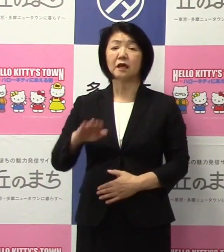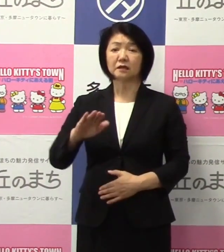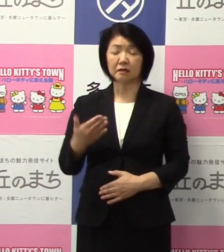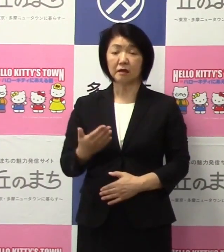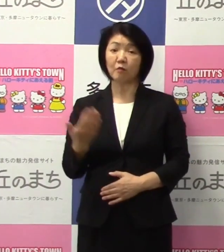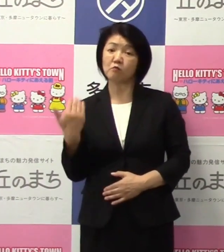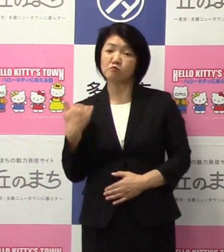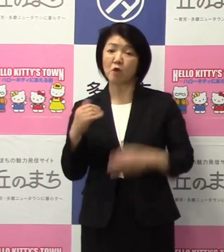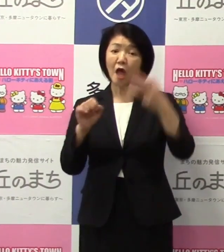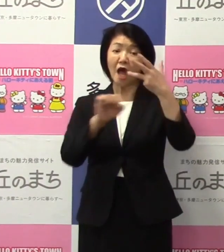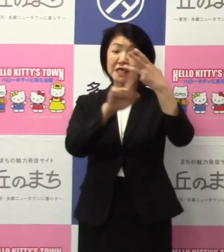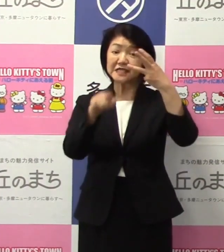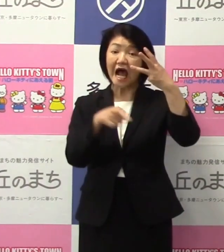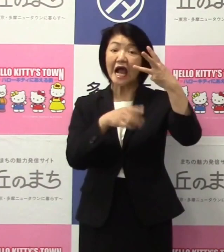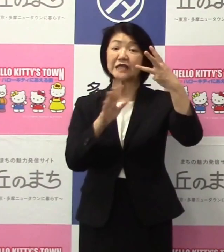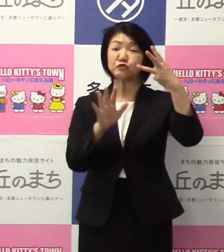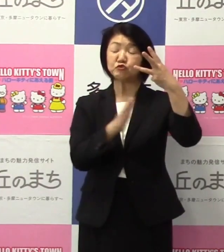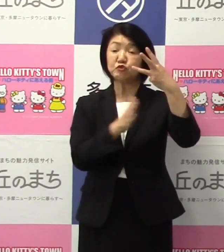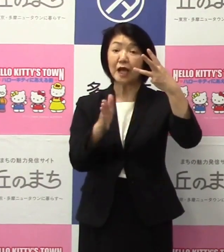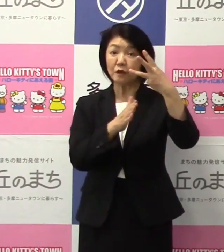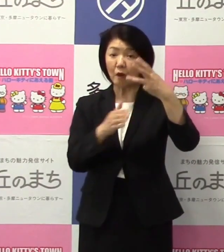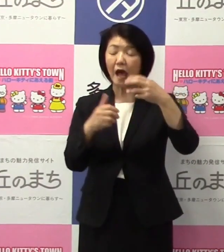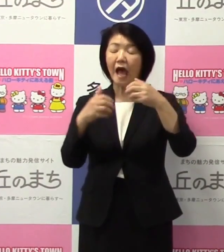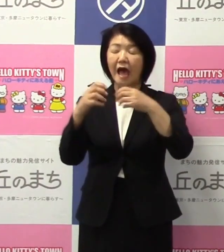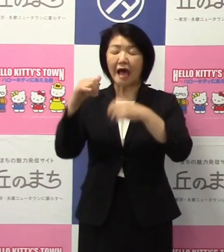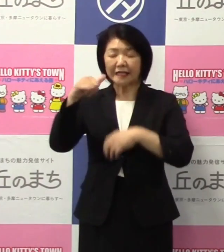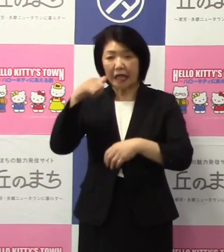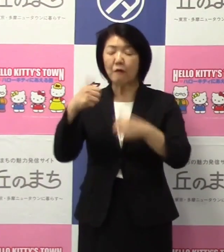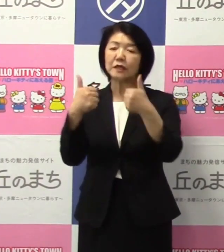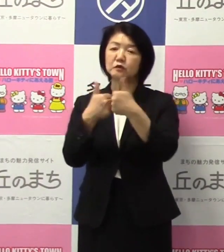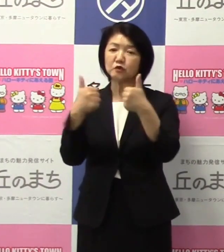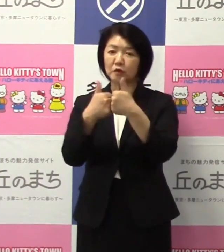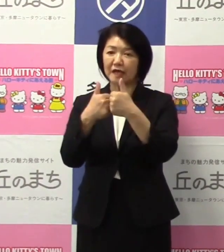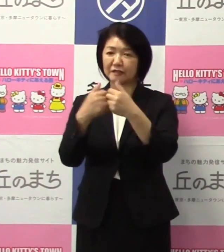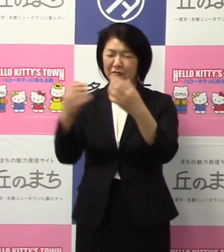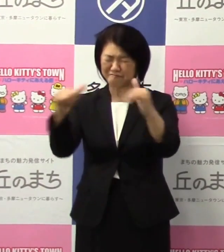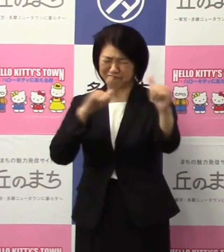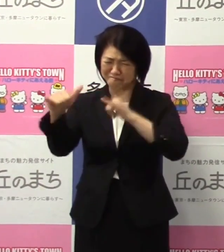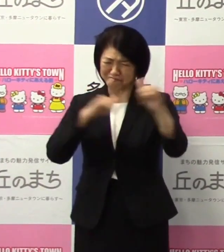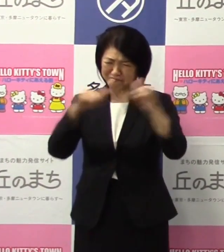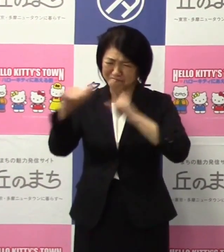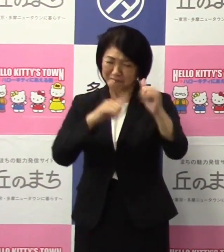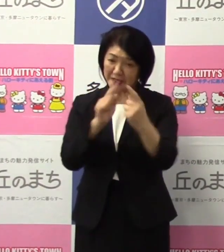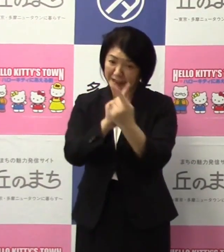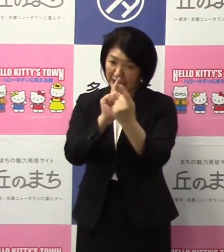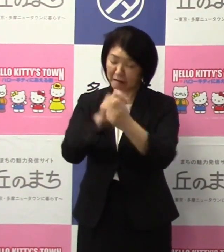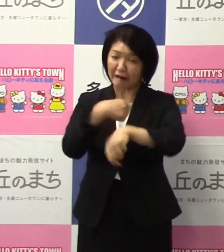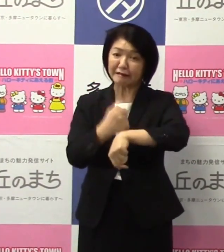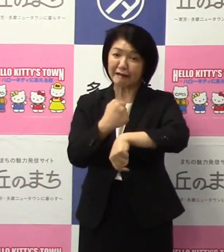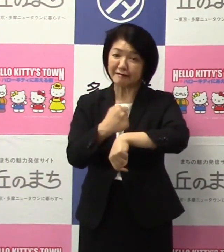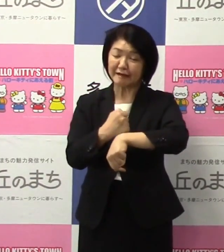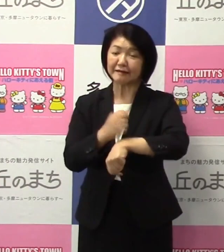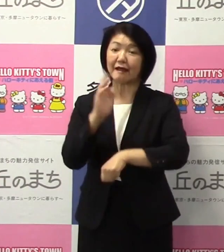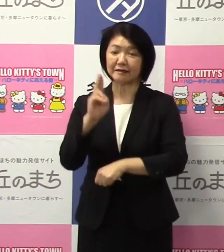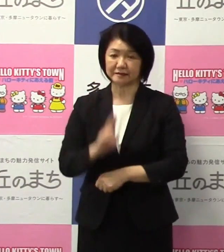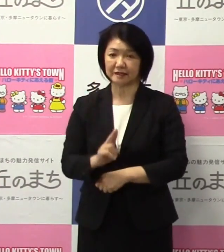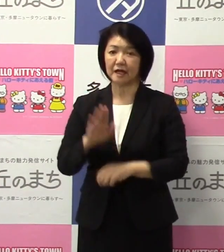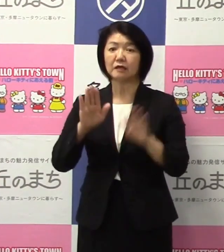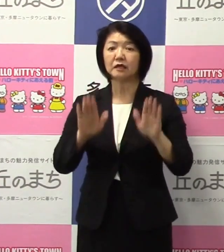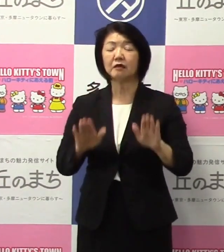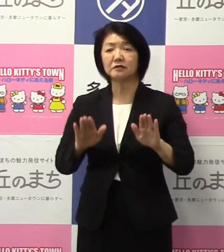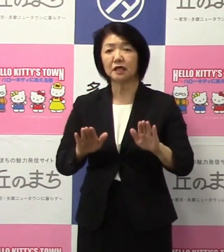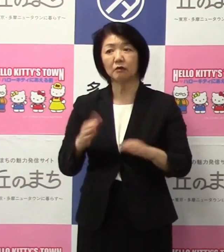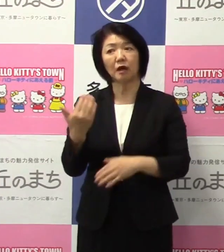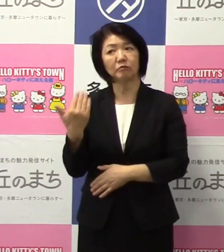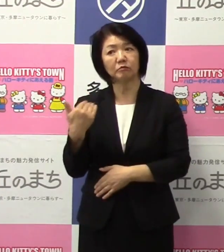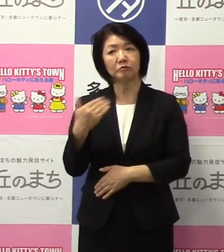ただ3月頃は電話相談への対応に追われていたそうですが、現在は当時の半分程度にと